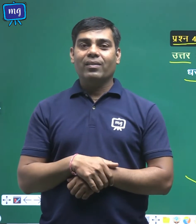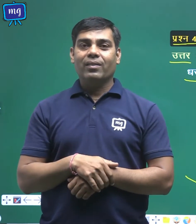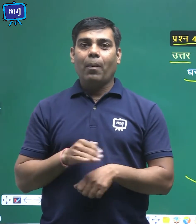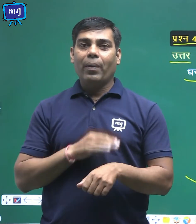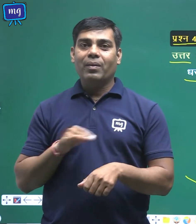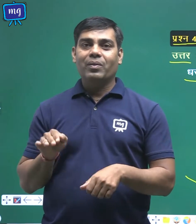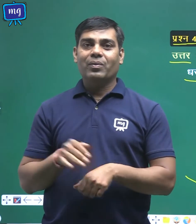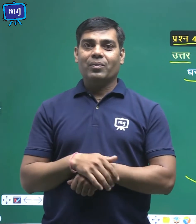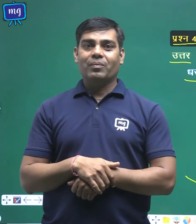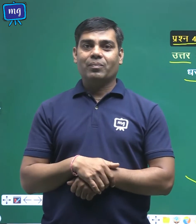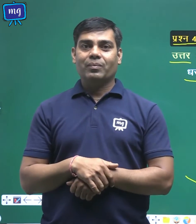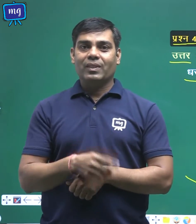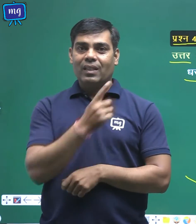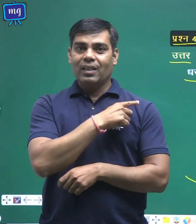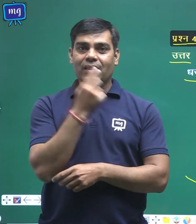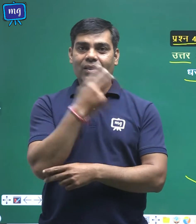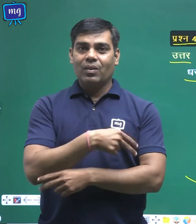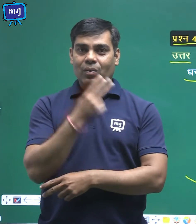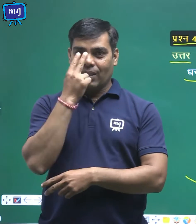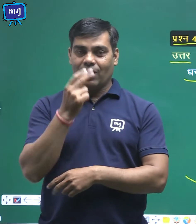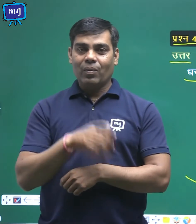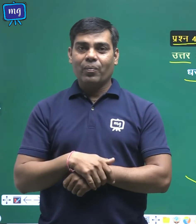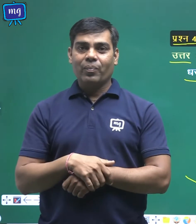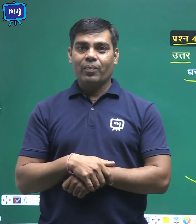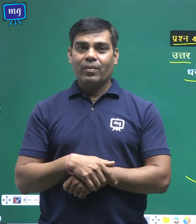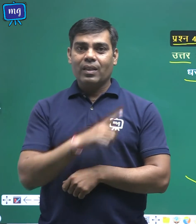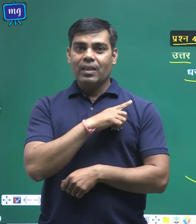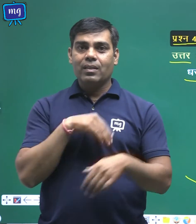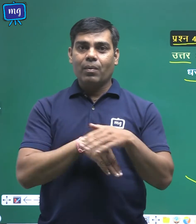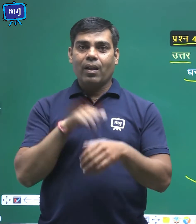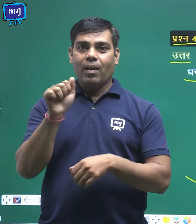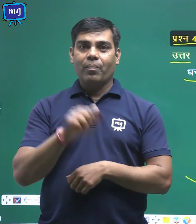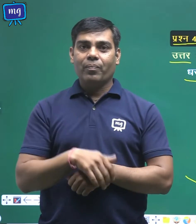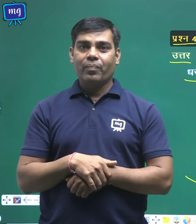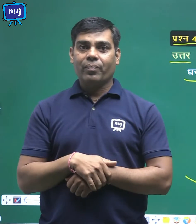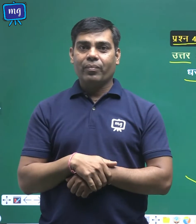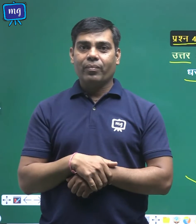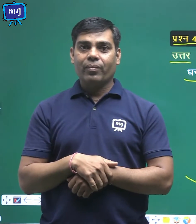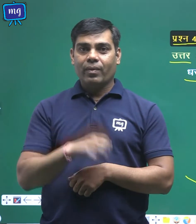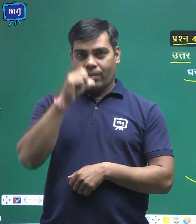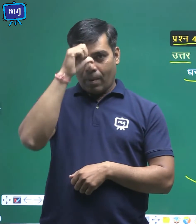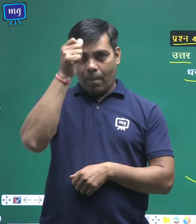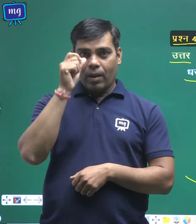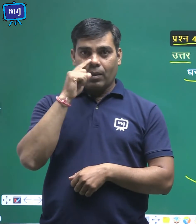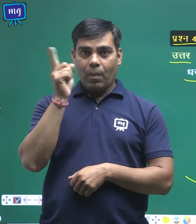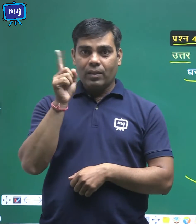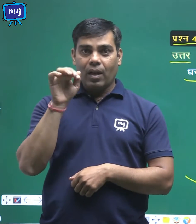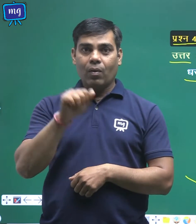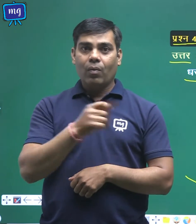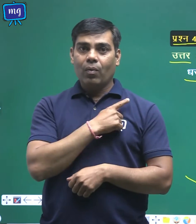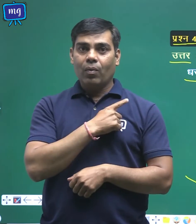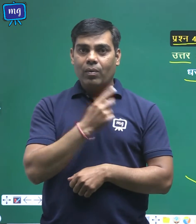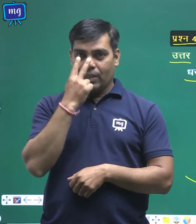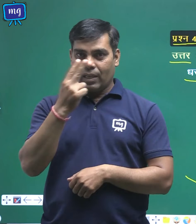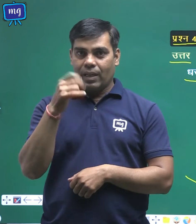प्यारे बच्चों, इस चित्र को देखो। इसमें आप भारत माता को देख रहे